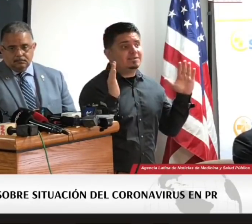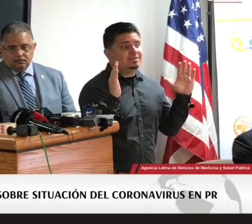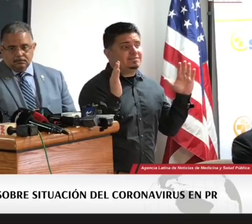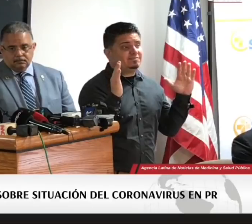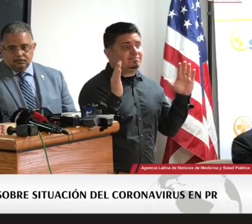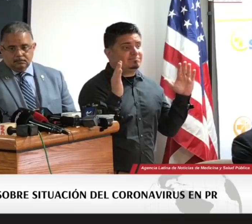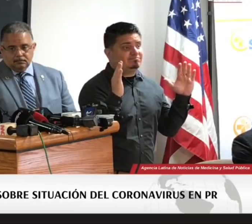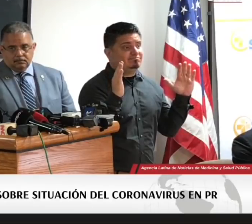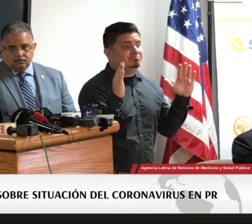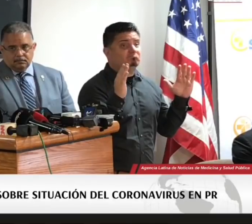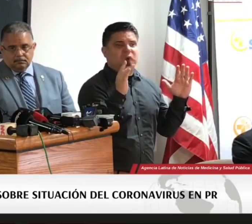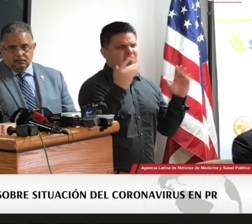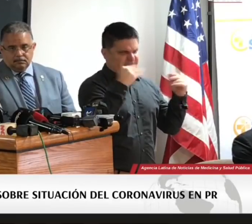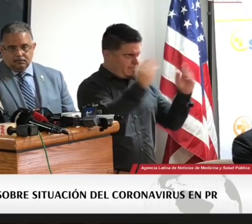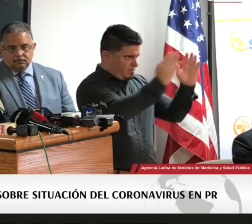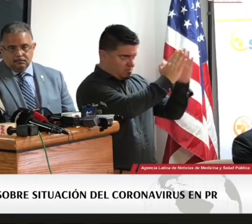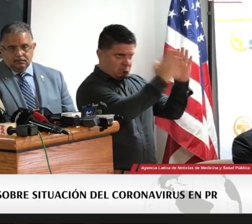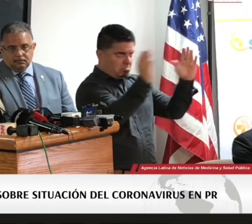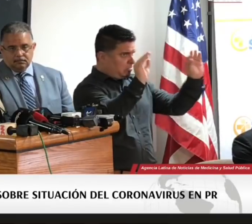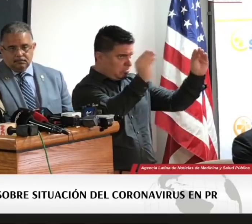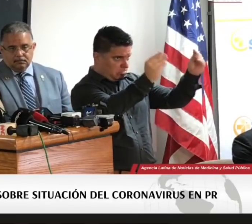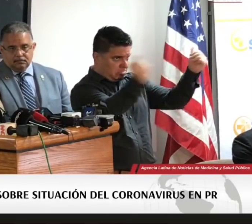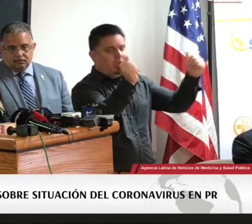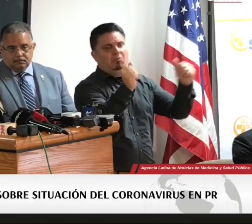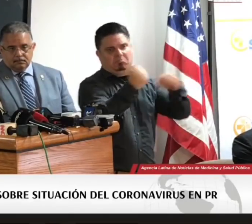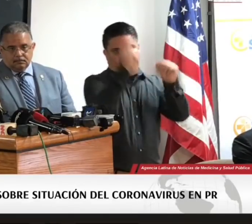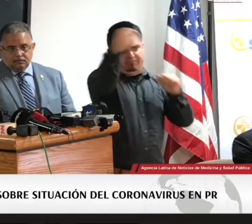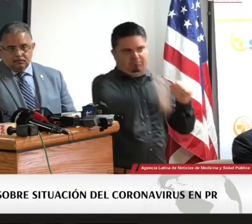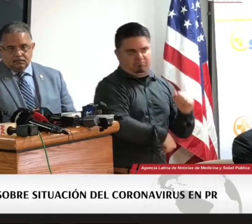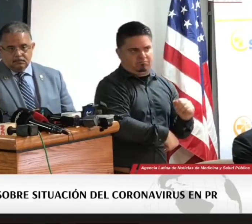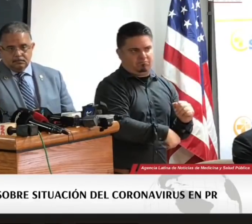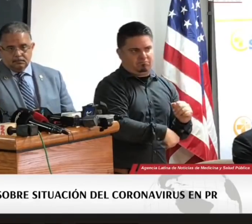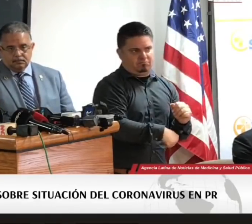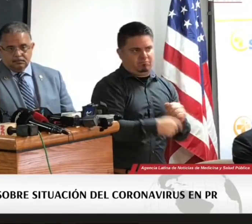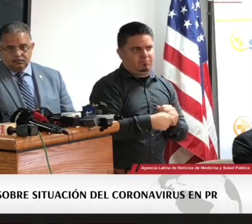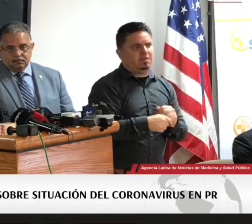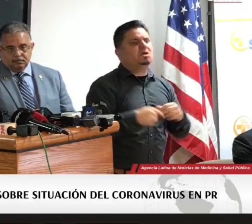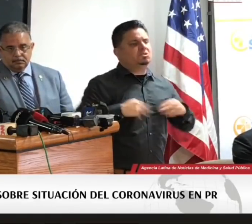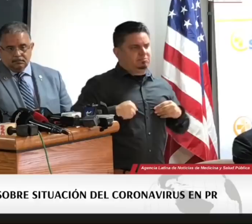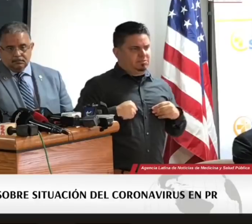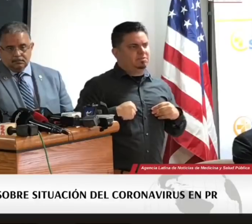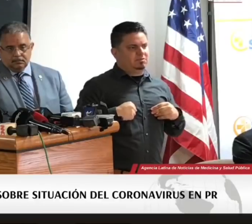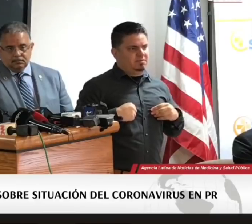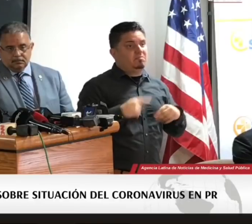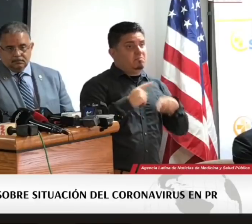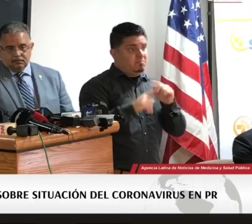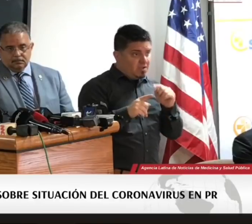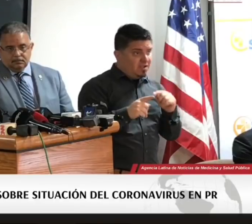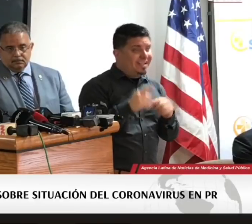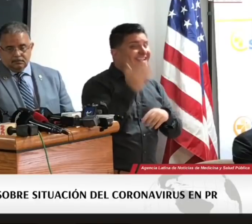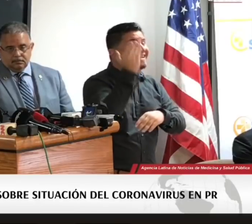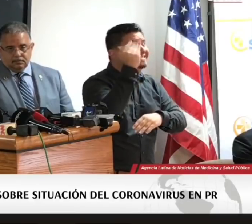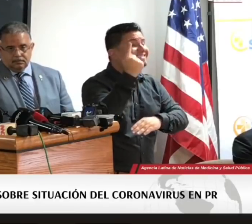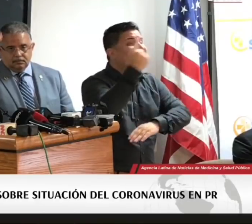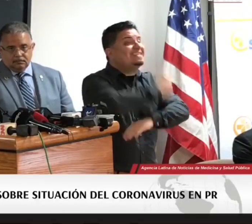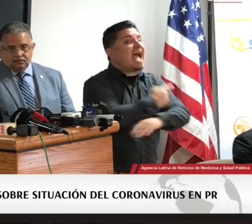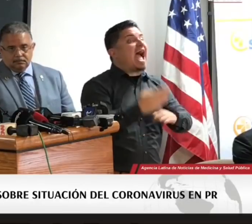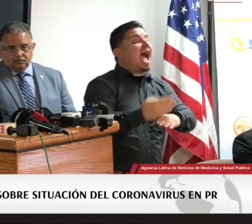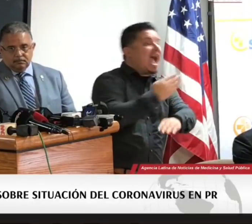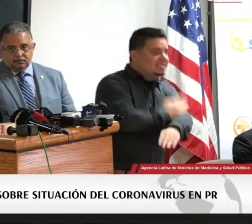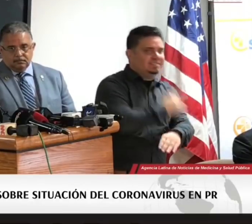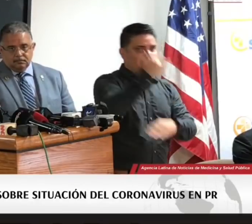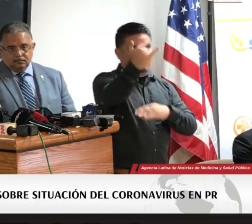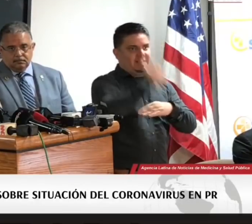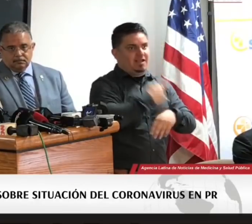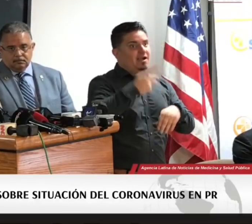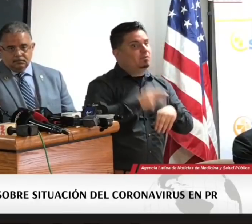guías para antes de yo recibirlo en Puerto Rico. 15 días antes, porque hay personas que viajan